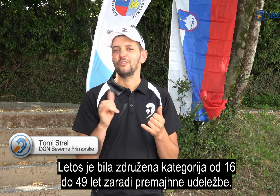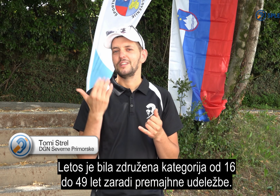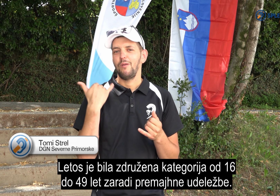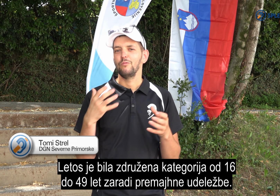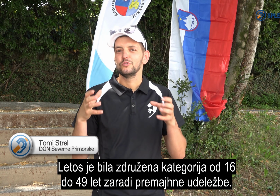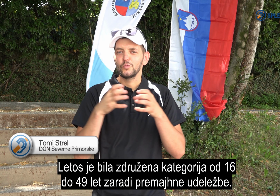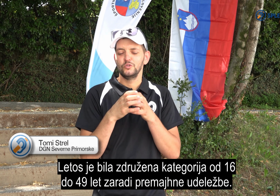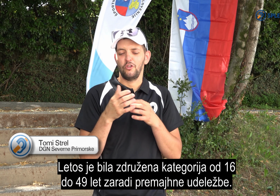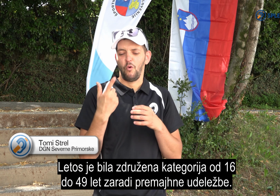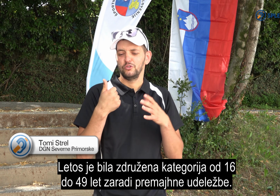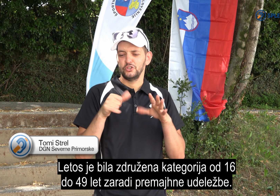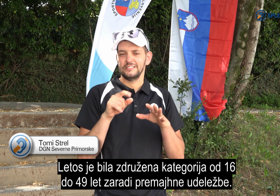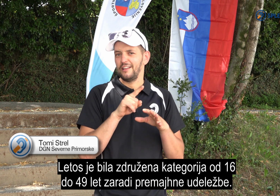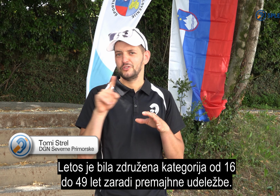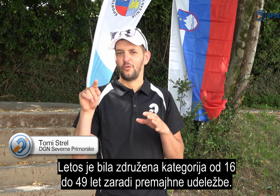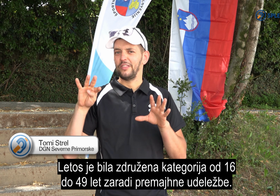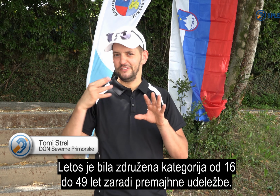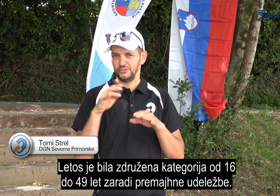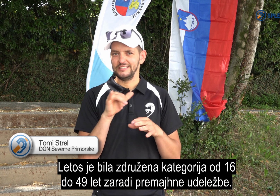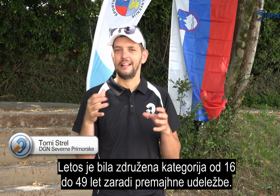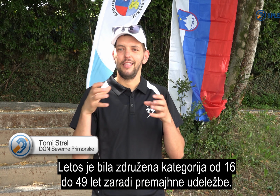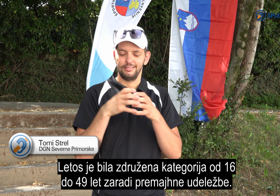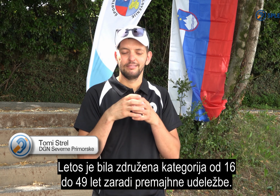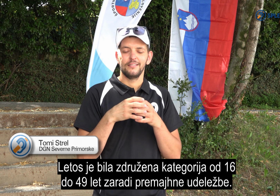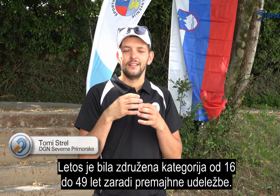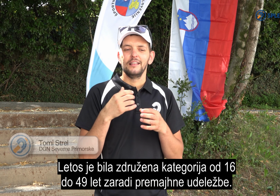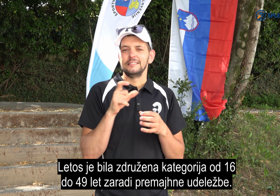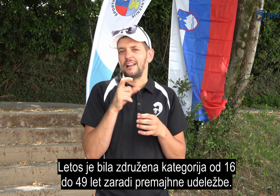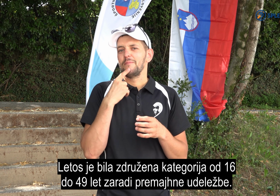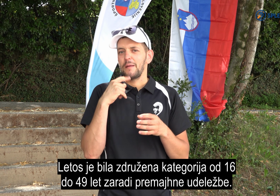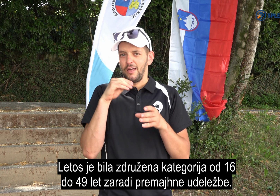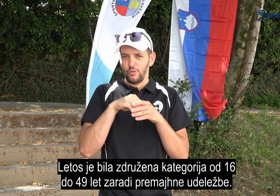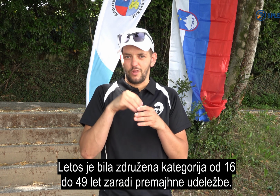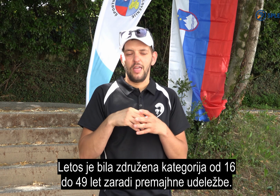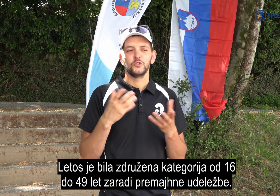Letos je bila združena kategorija od 16 do 49 let zaradi premajhne udeležbe.